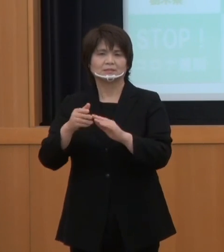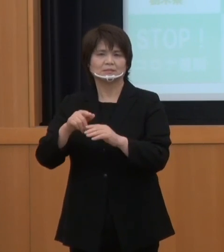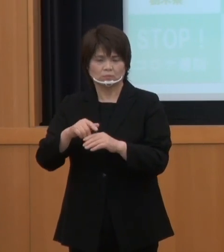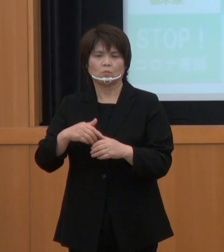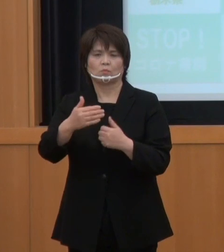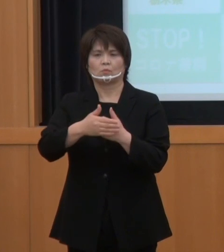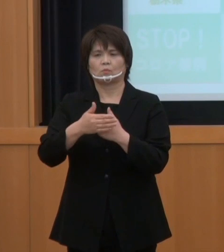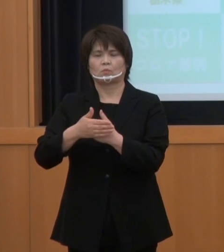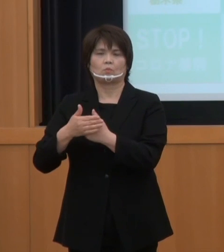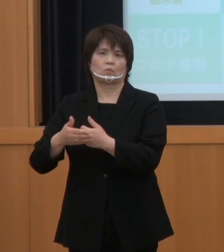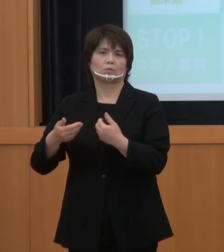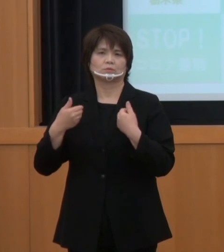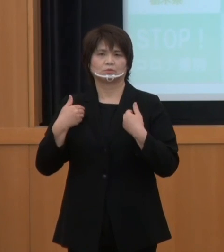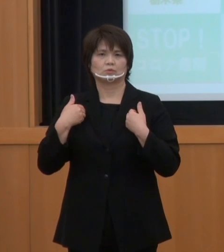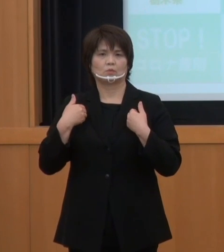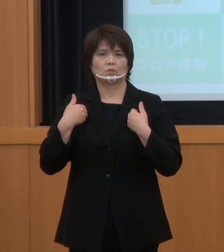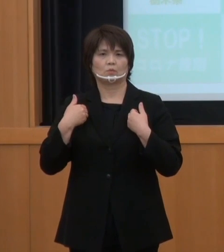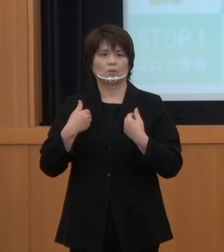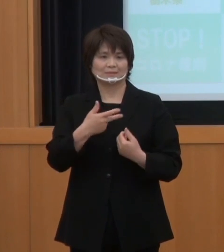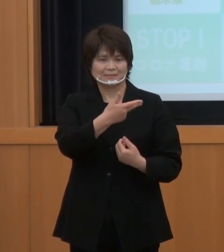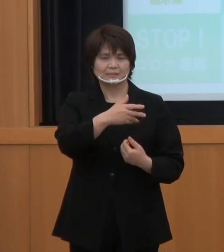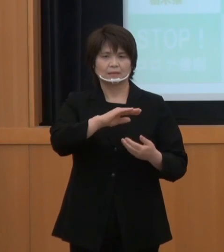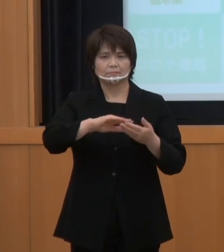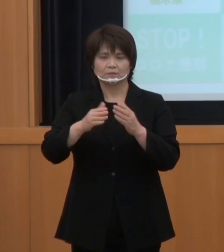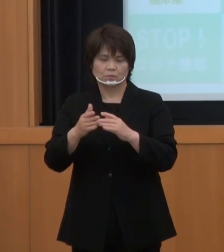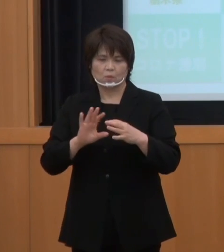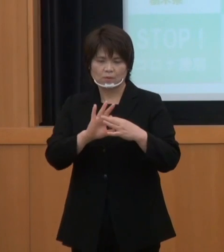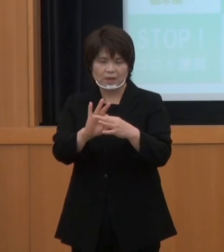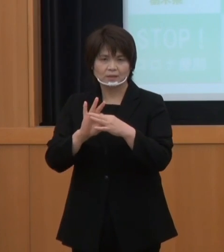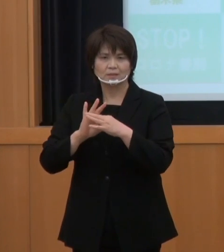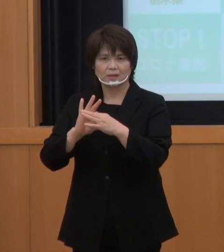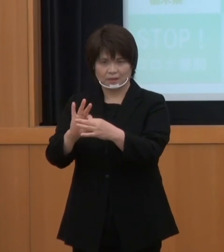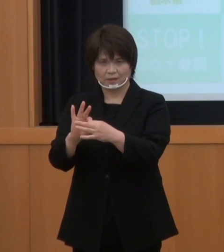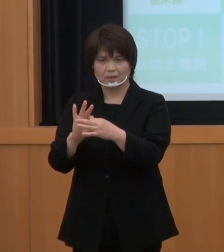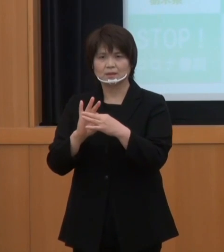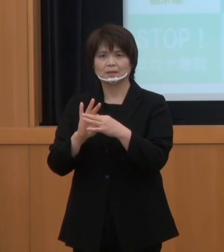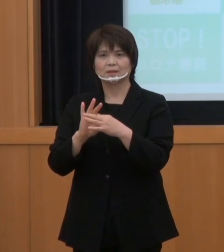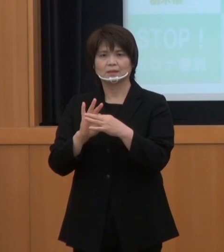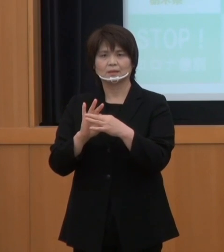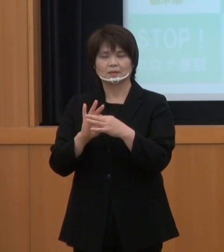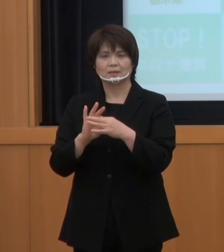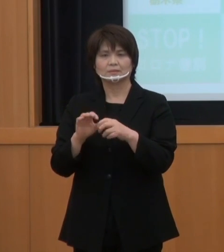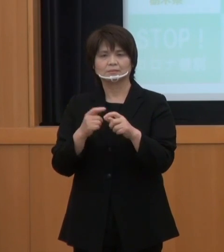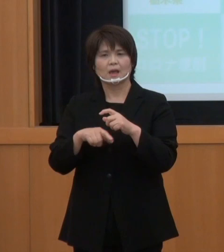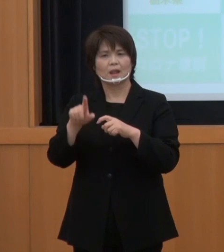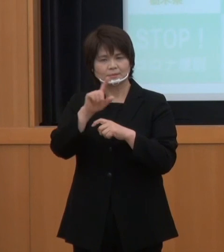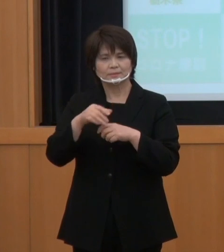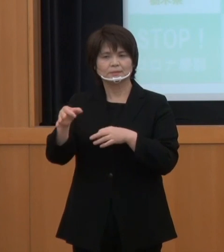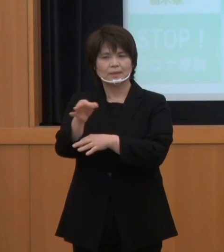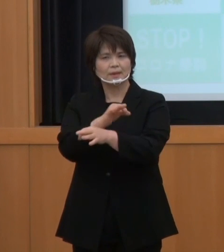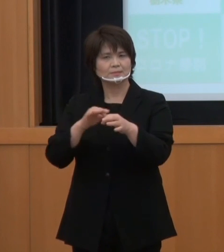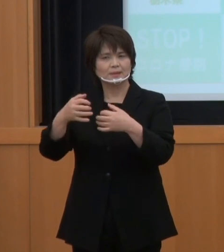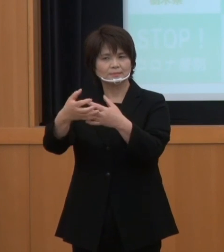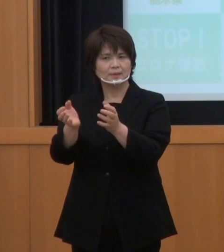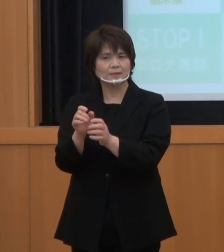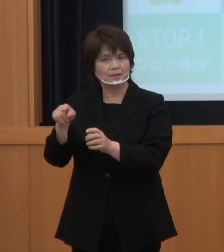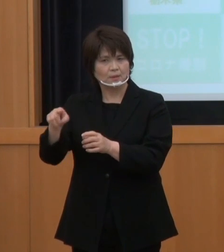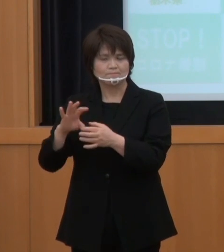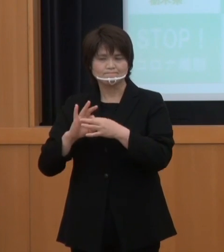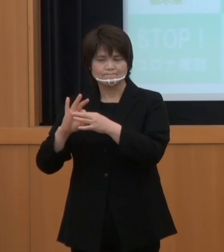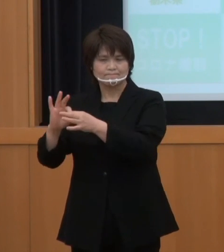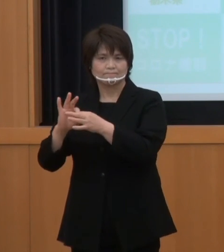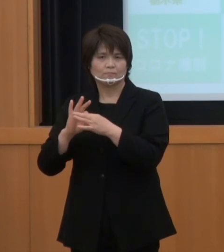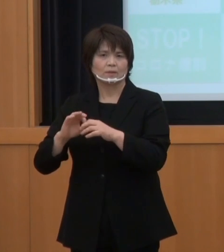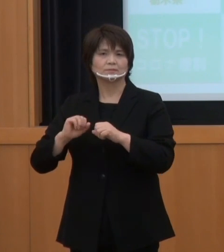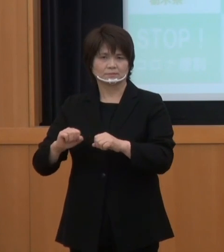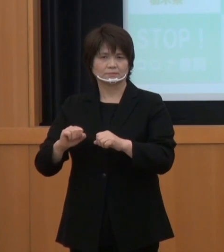、市町との連携、さらには経済団体などと連携しま